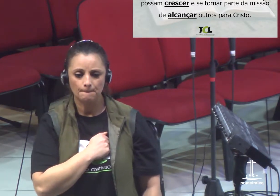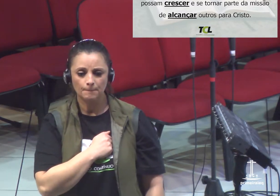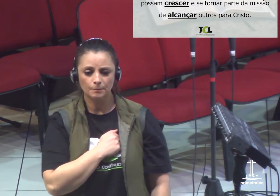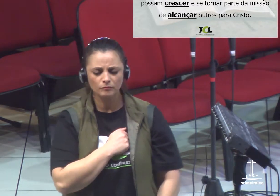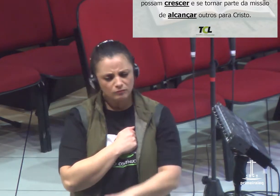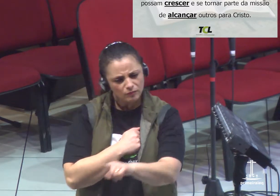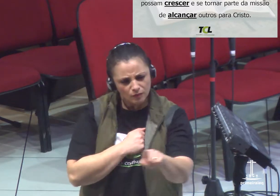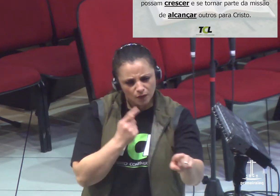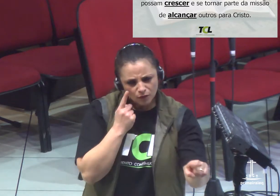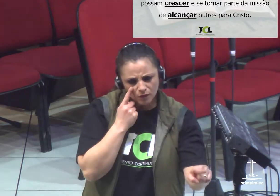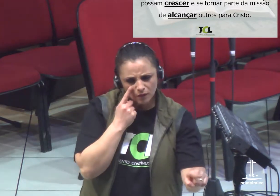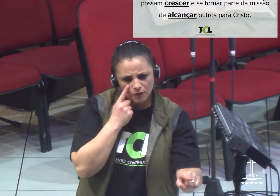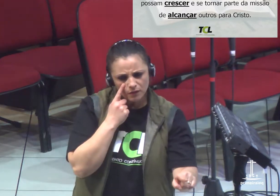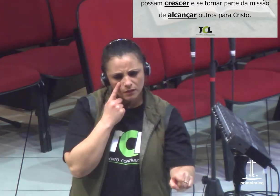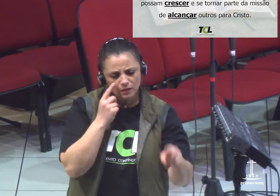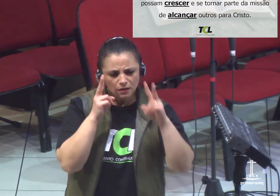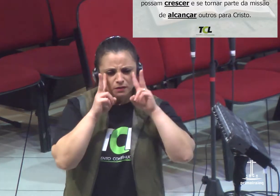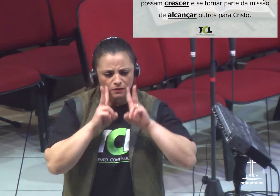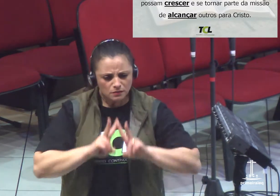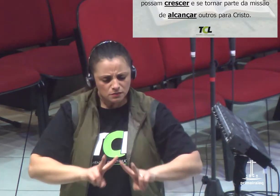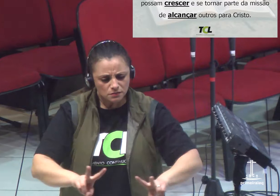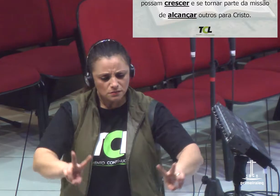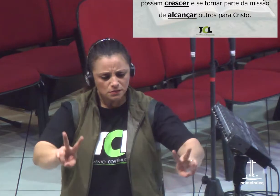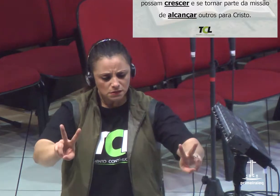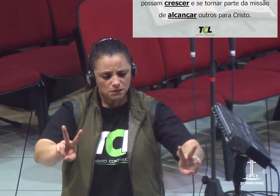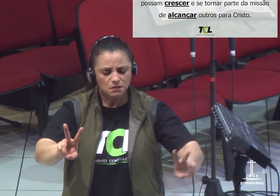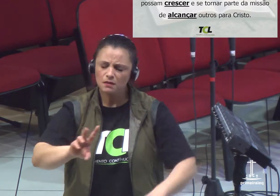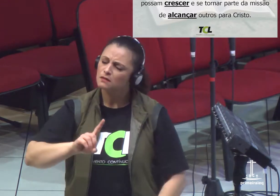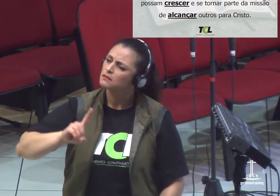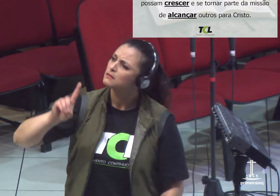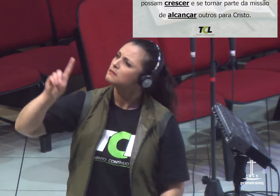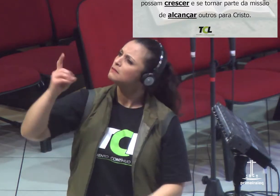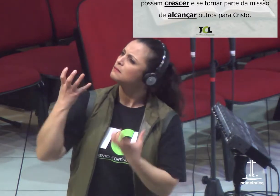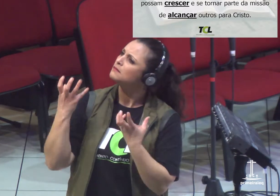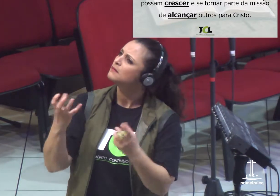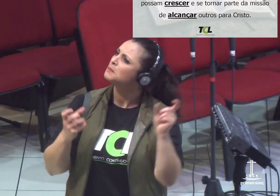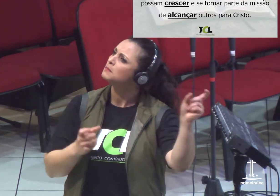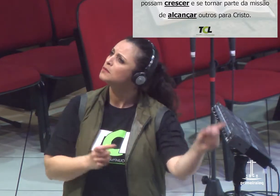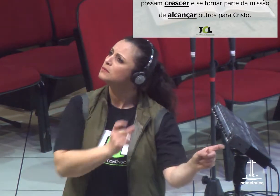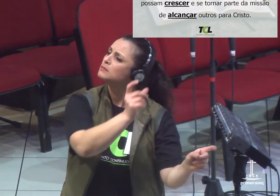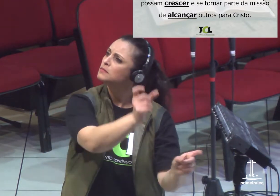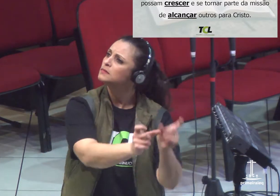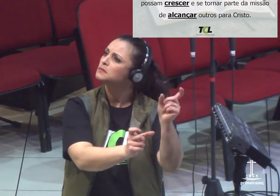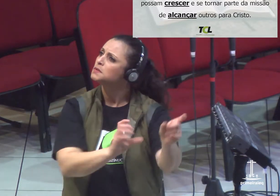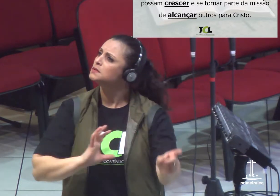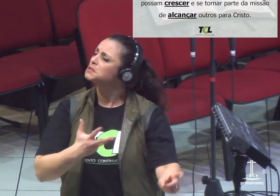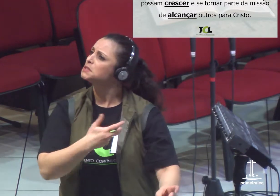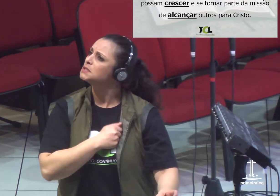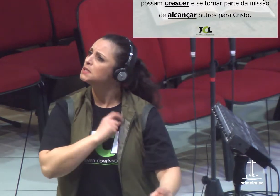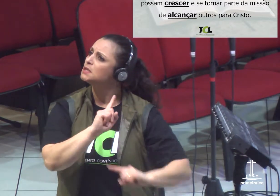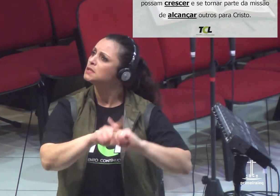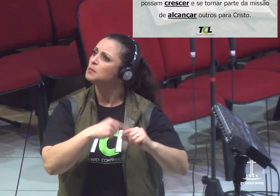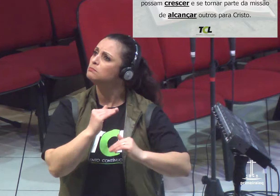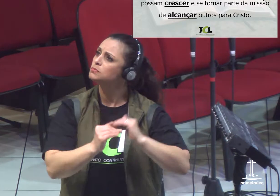Você consegue enxergar isso? Deus quer que esses nascidos de novo, eles cresçam